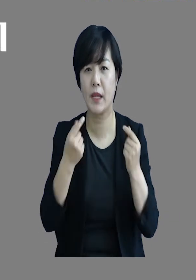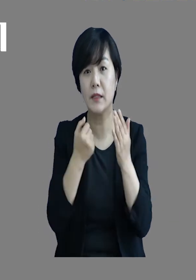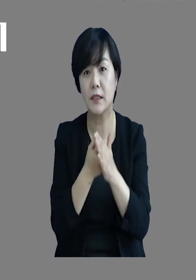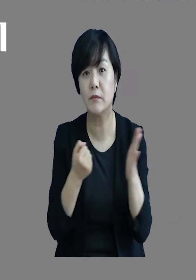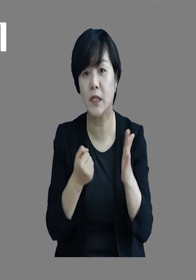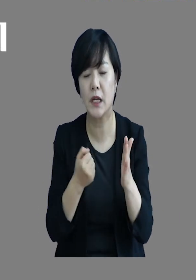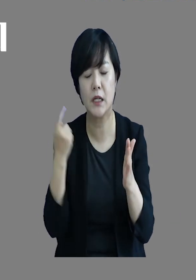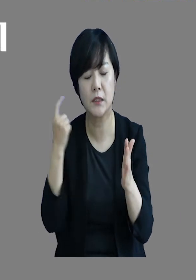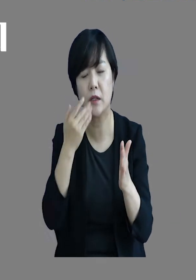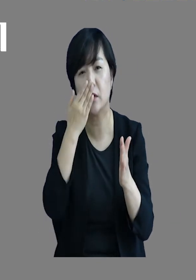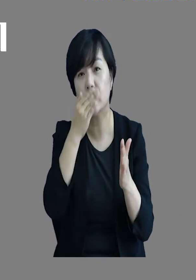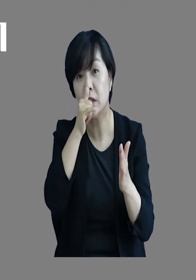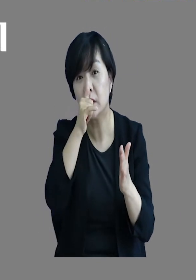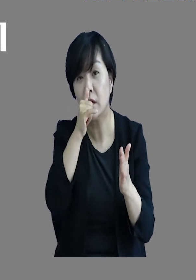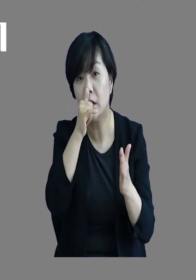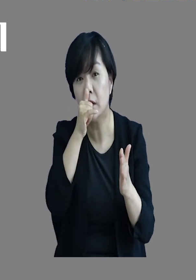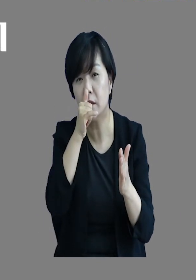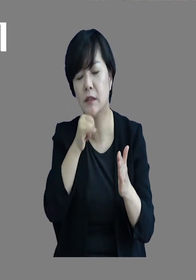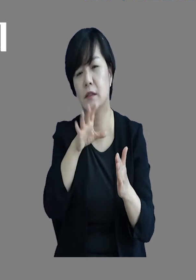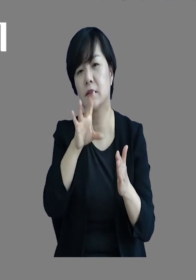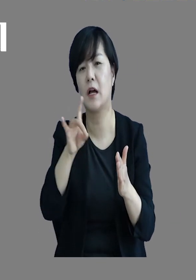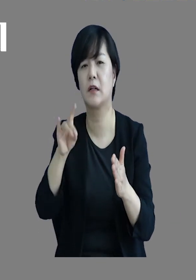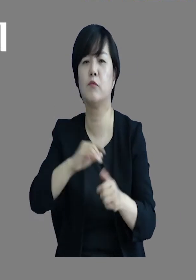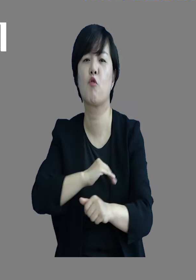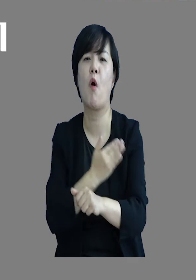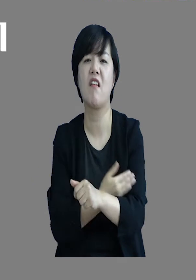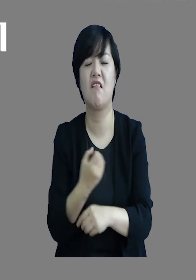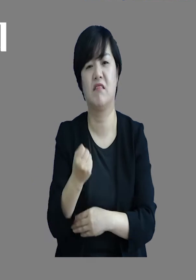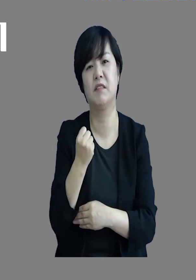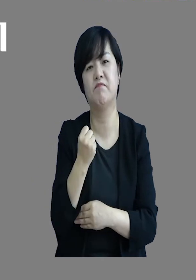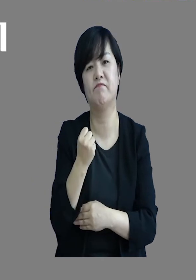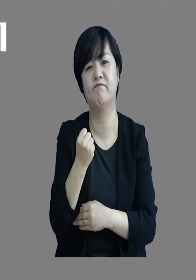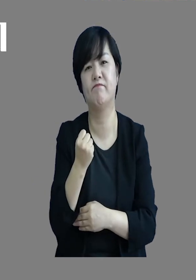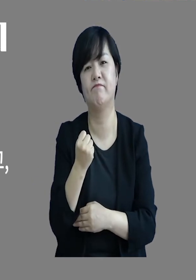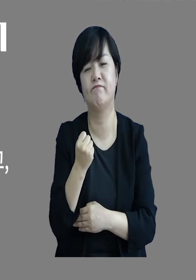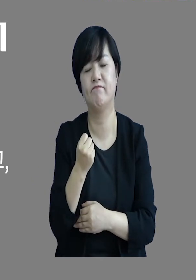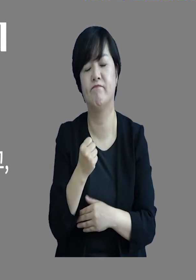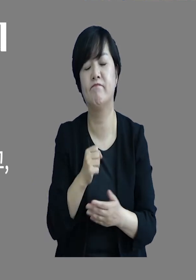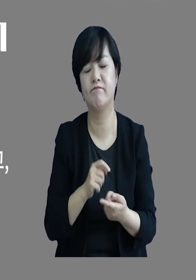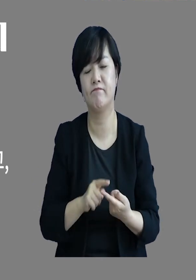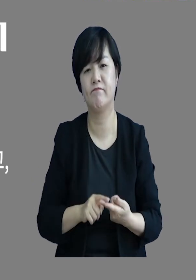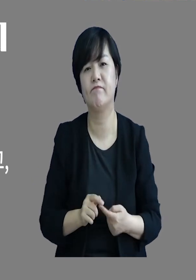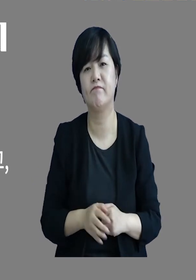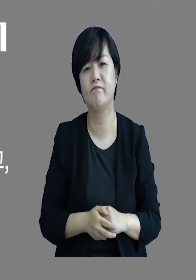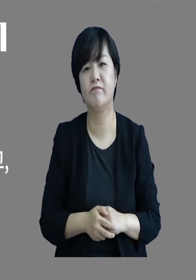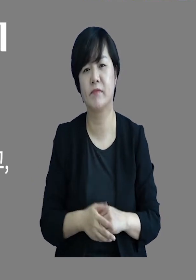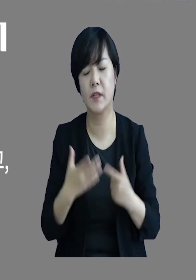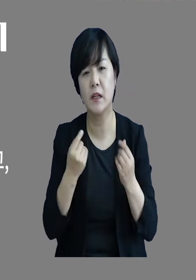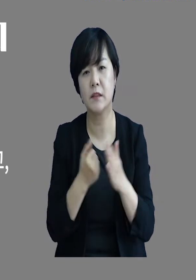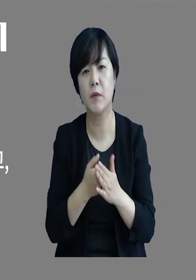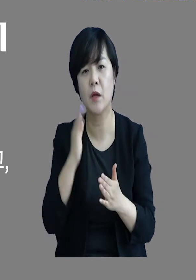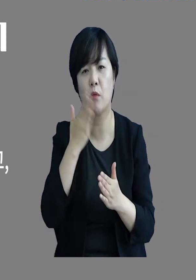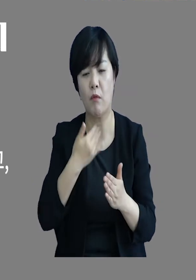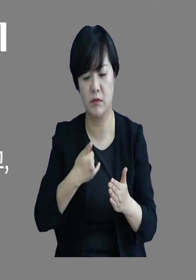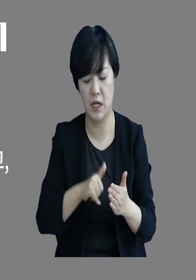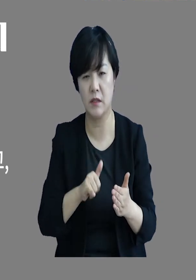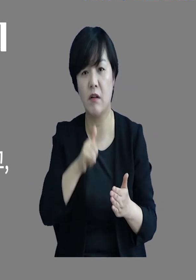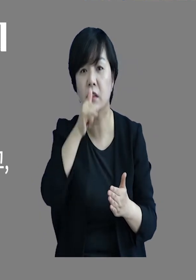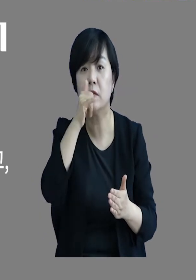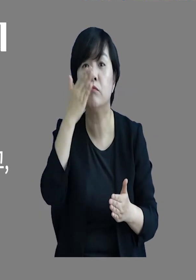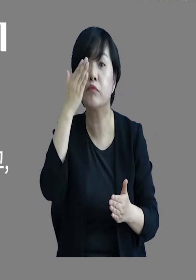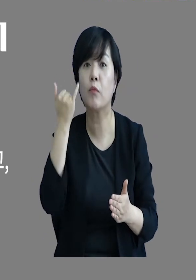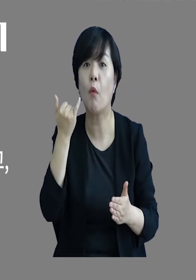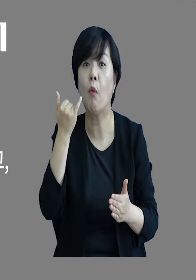그래서 들을 수 있다는 게 때론 권력이 되기도 하는데요. 그렇다 보니 농자녀를 둔